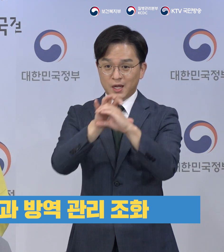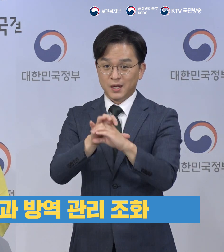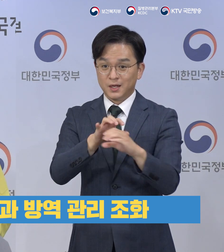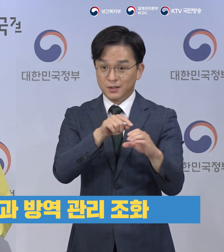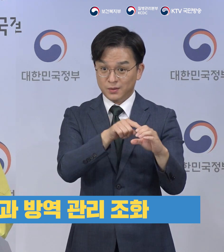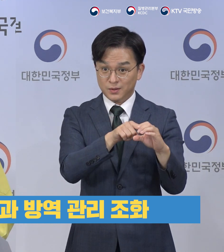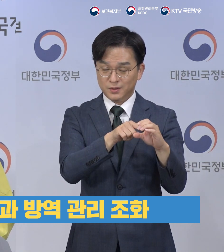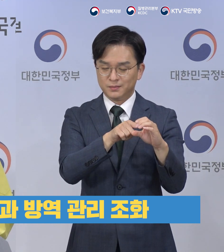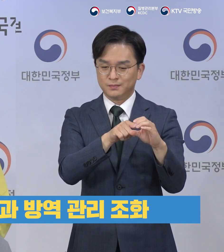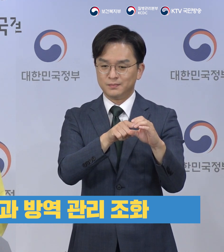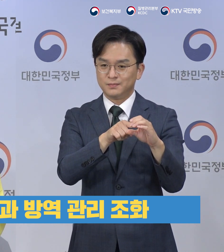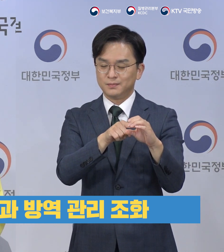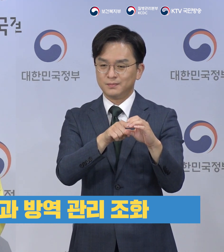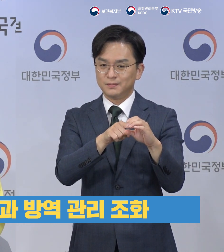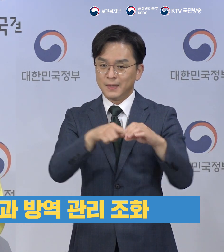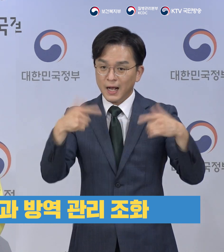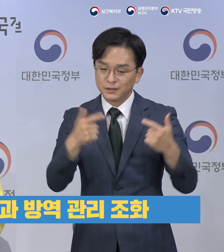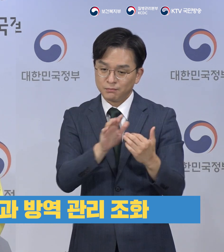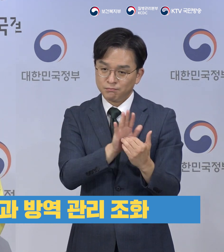조화시켜 나가야만 합니다.